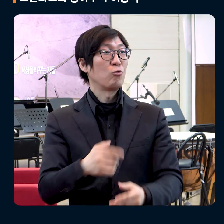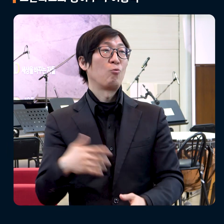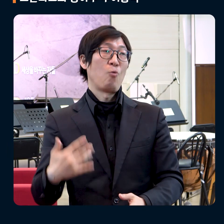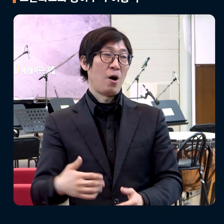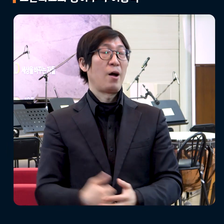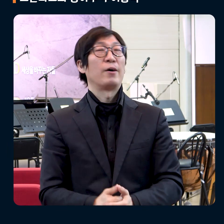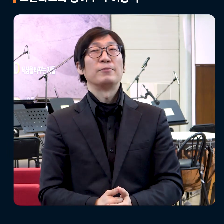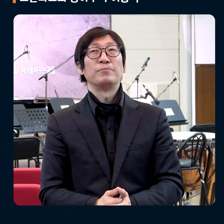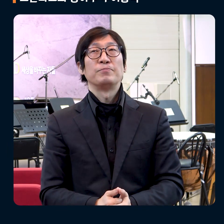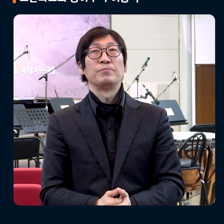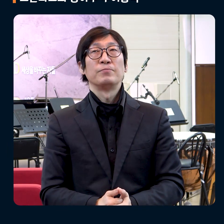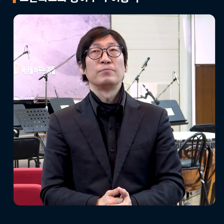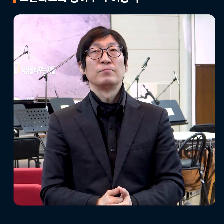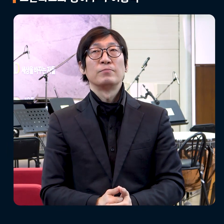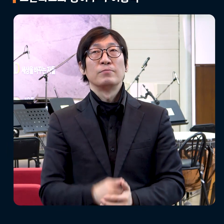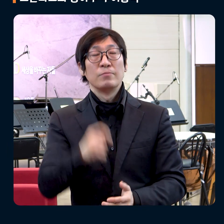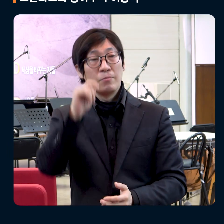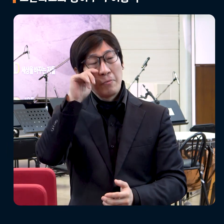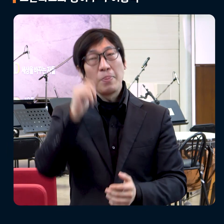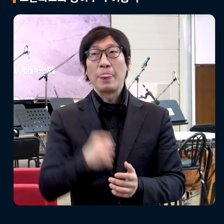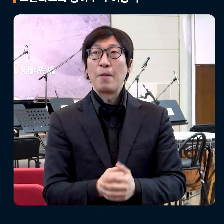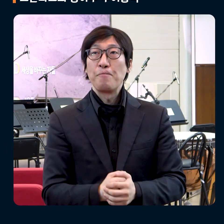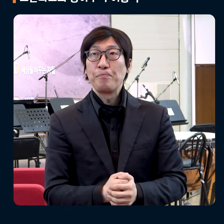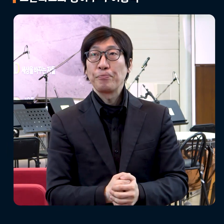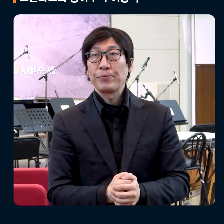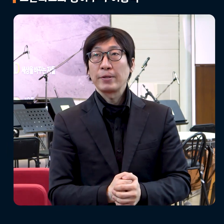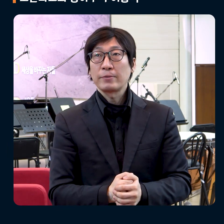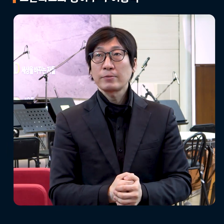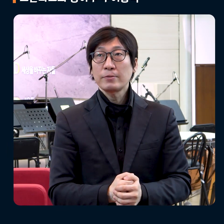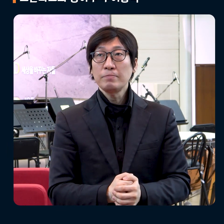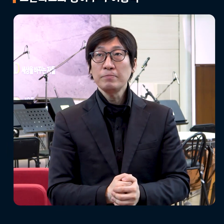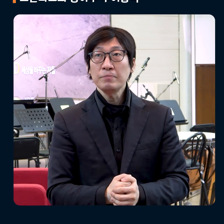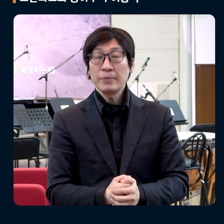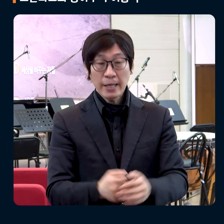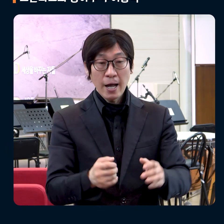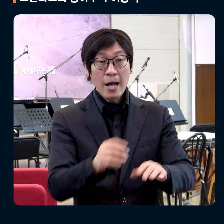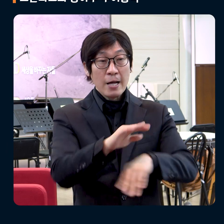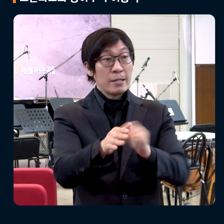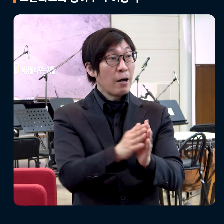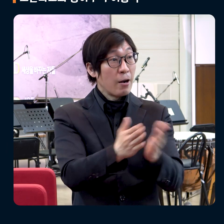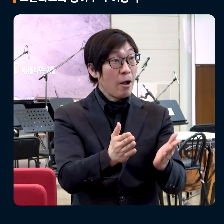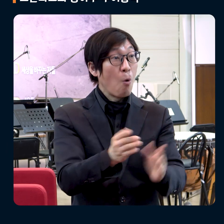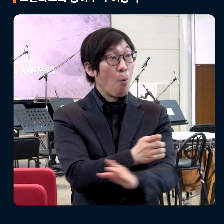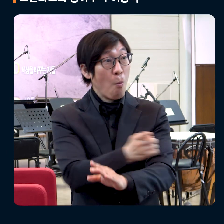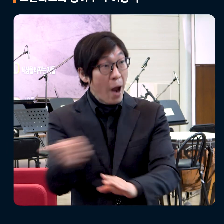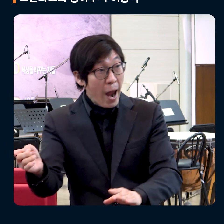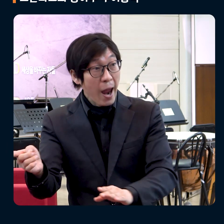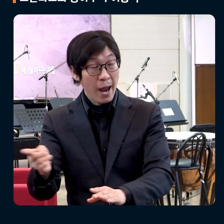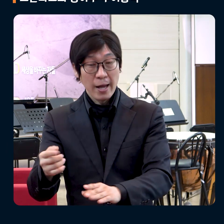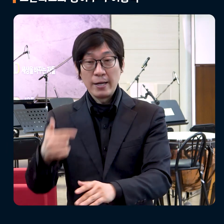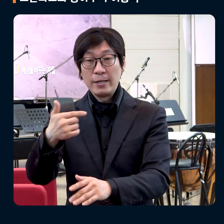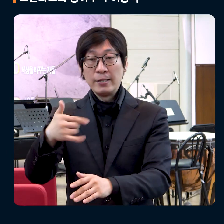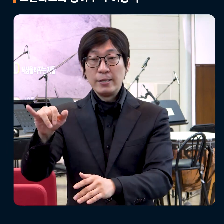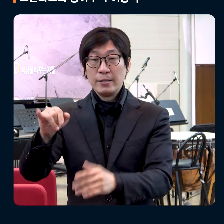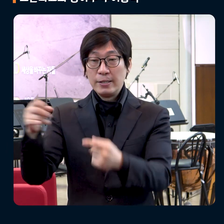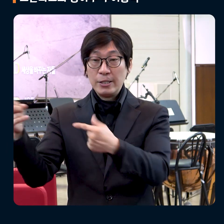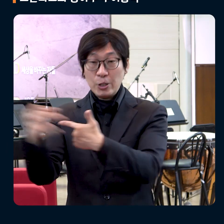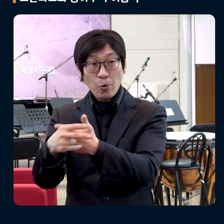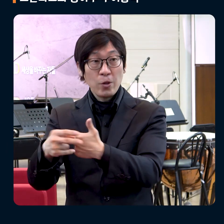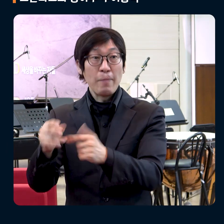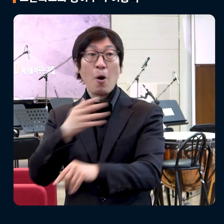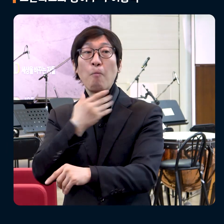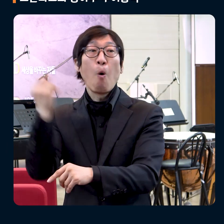여러분, 세 번째는요, 우리가 믿는 정경은 아닌데 이 외경에는 니고데모 복음서라는 게 있습니다.